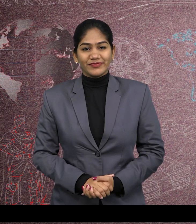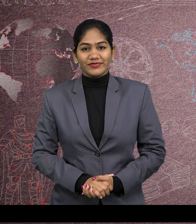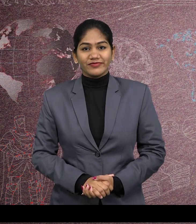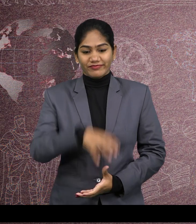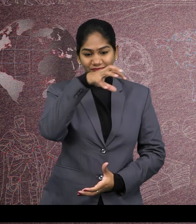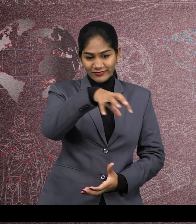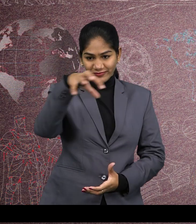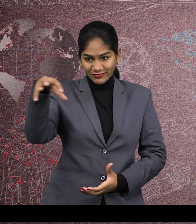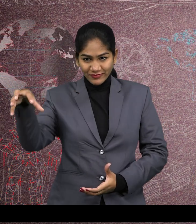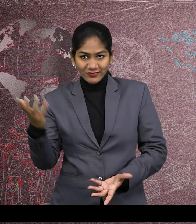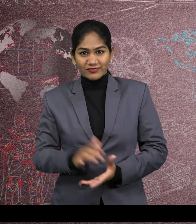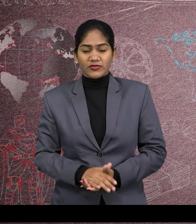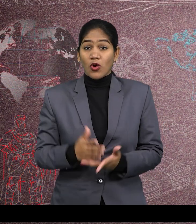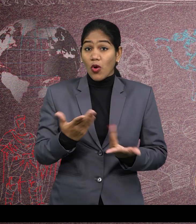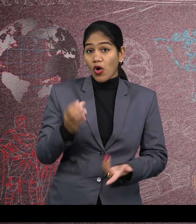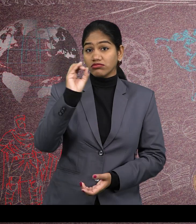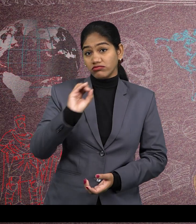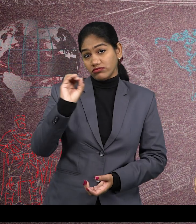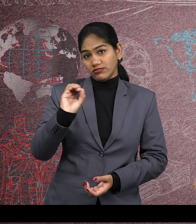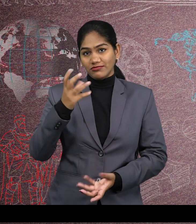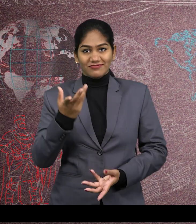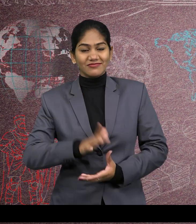సంస్థ లేదా కార్యాలయం.